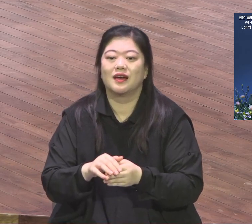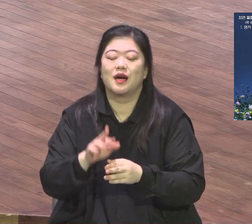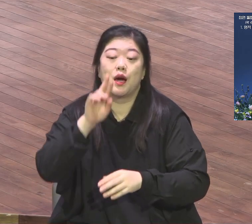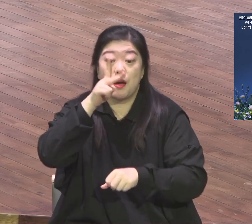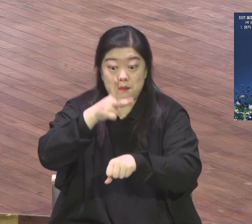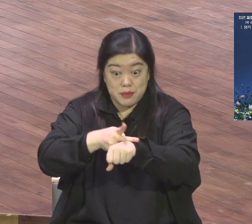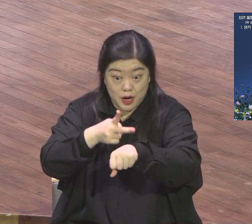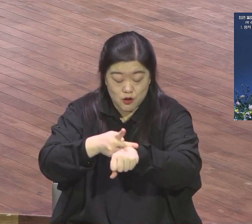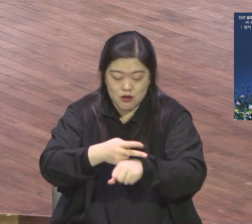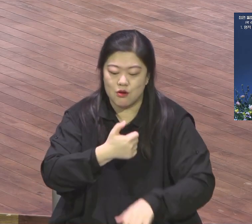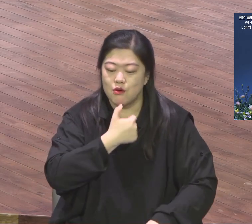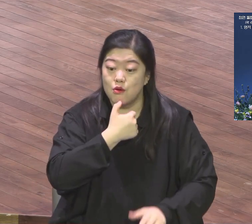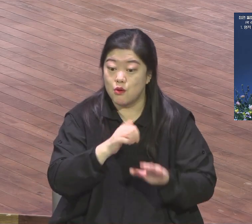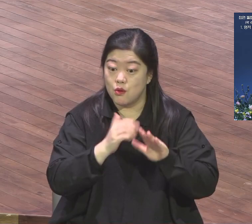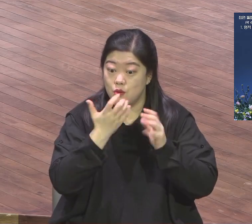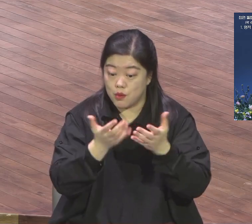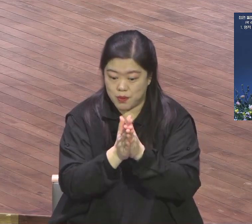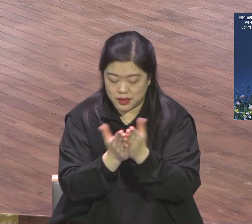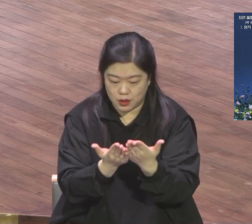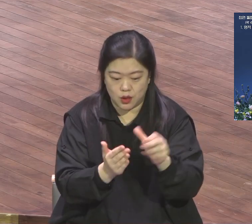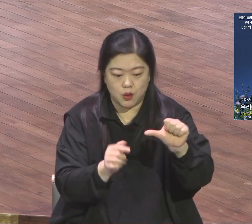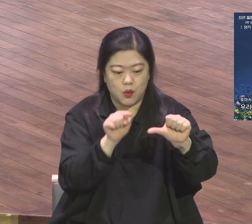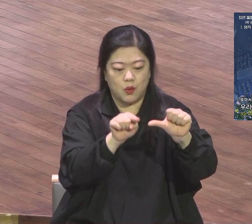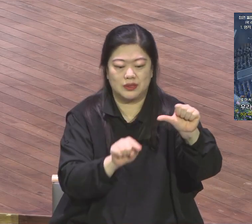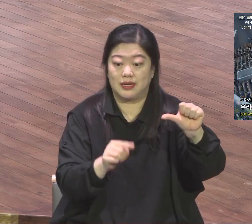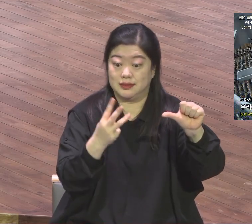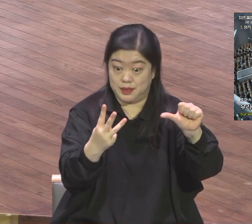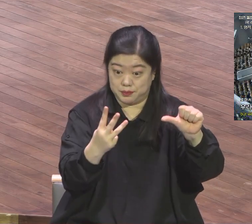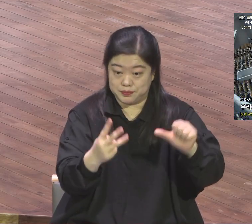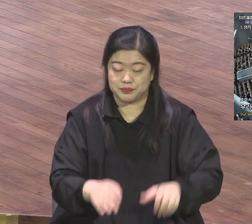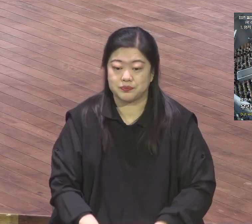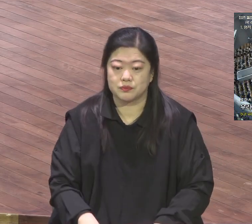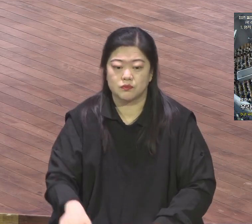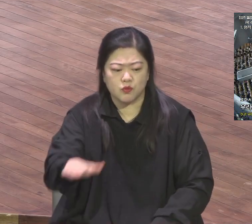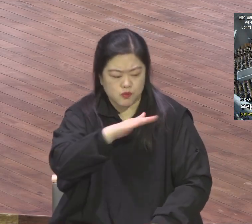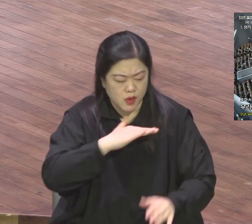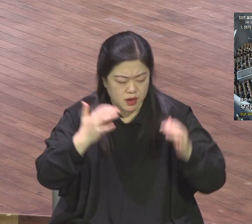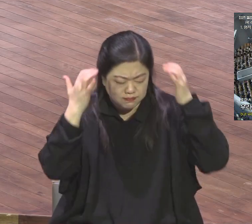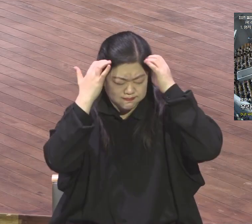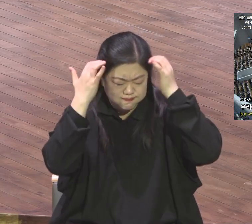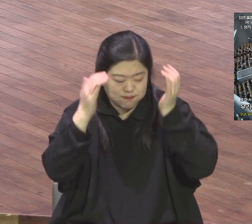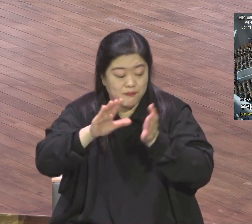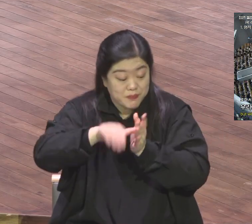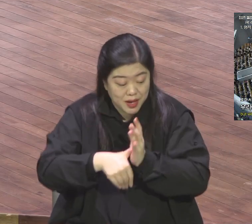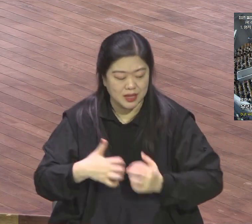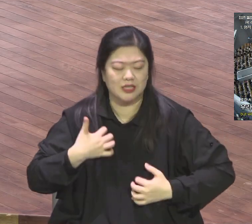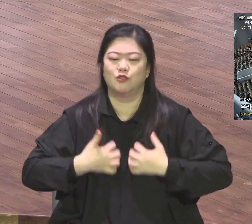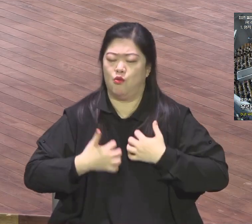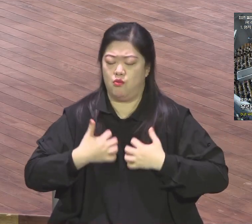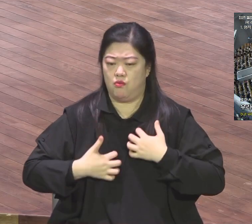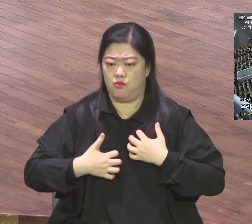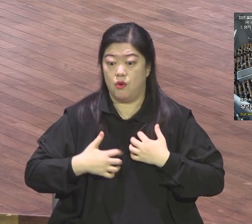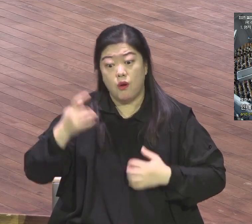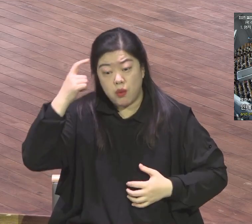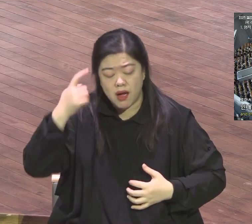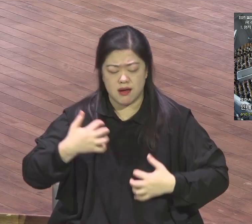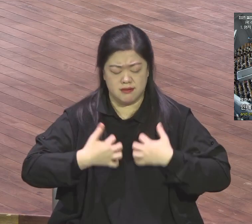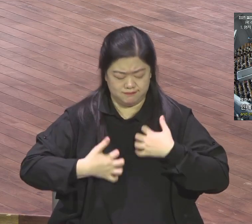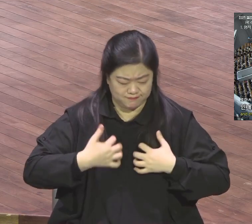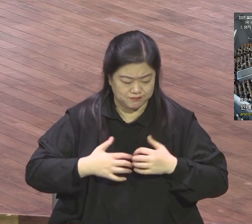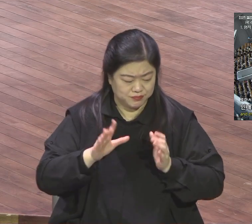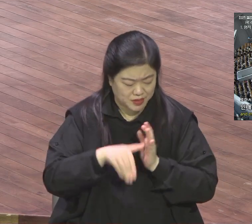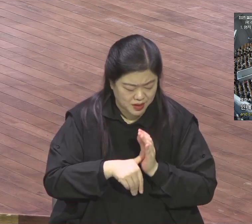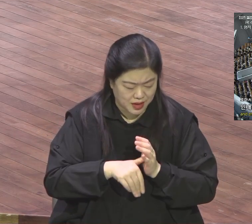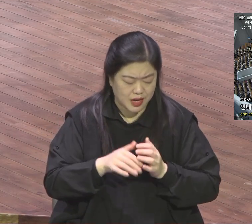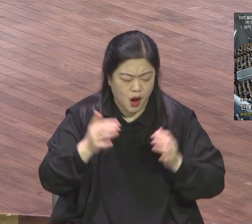바울은 로마서 5장 3절로 4절에 이렇게 고백하죠. 우리가 환난 중에도 즐거워하나니 이는 환난은 인내를,